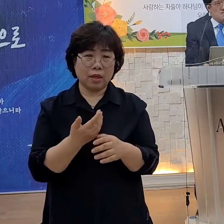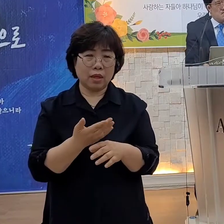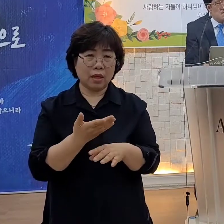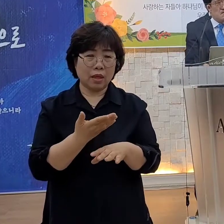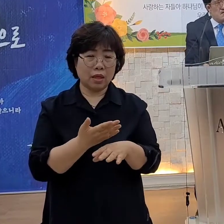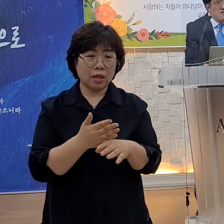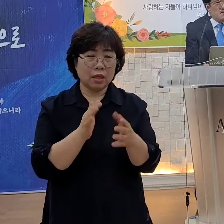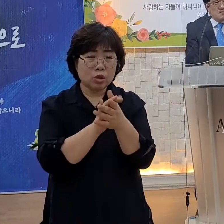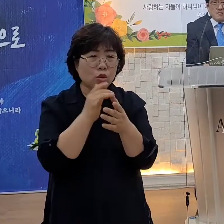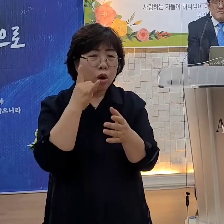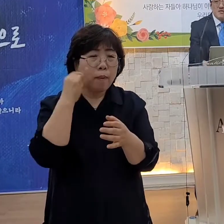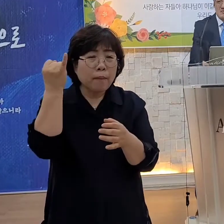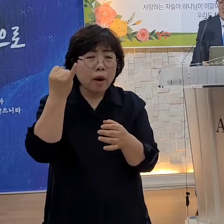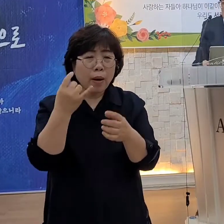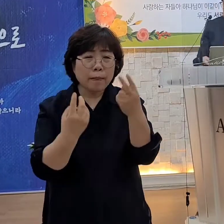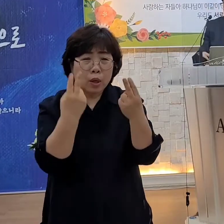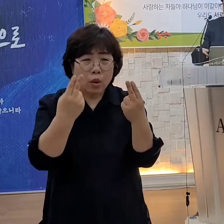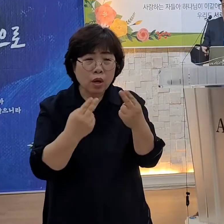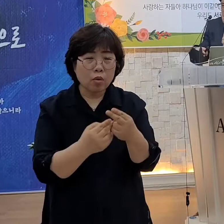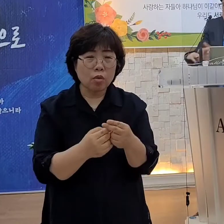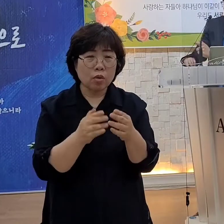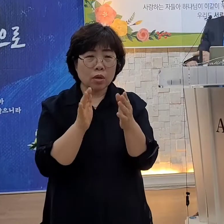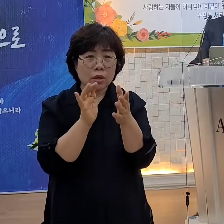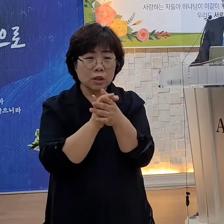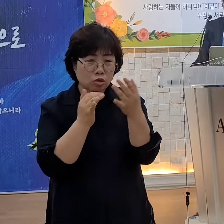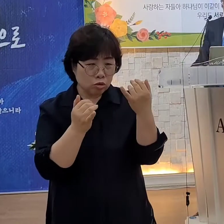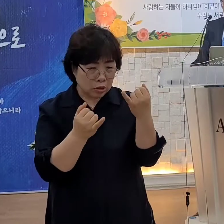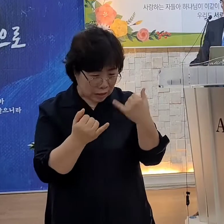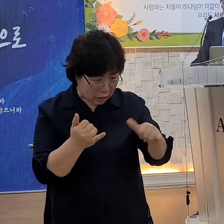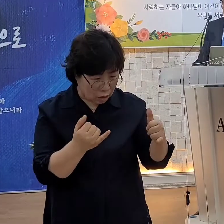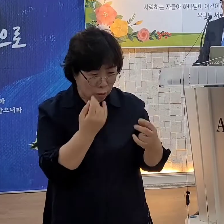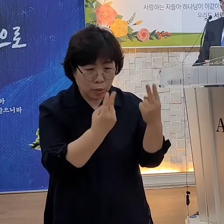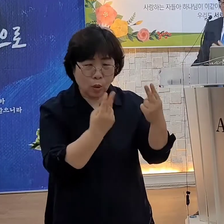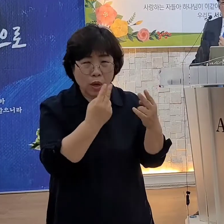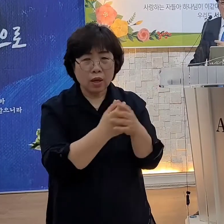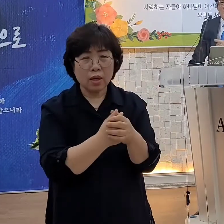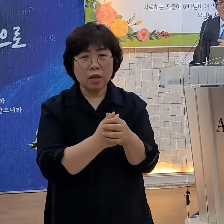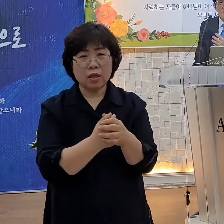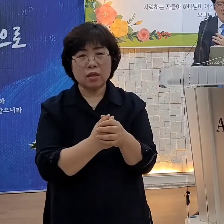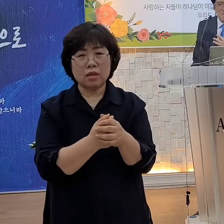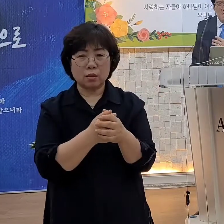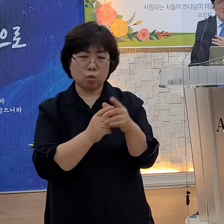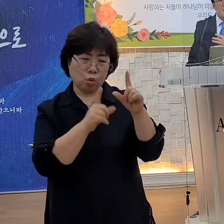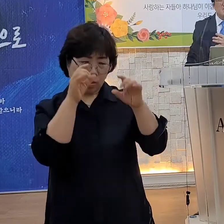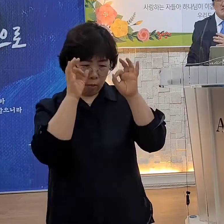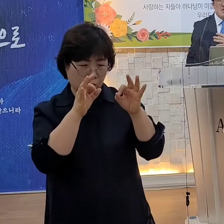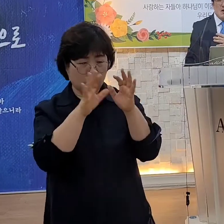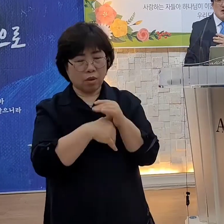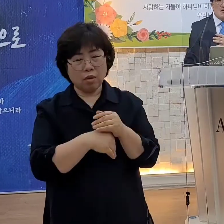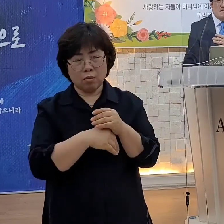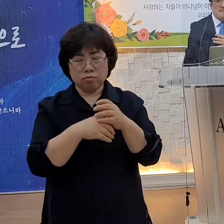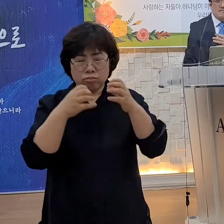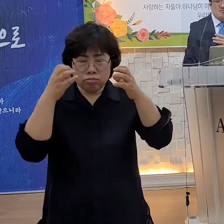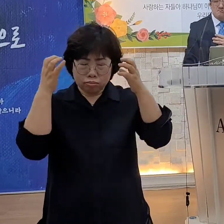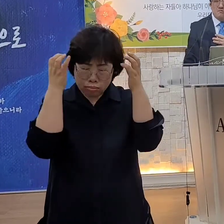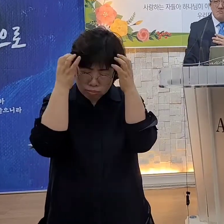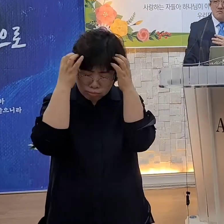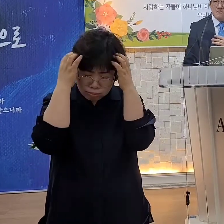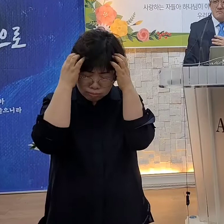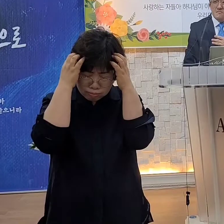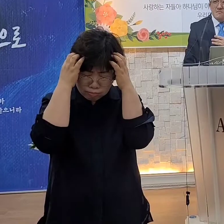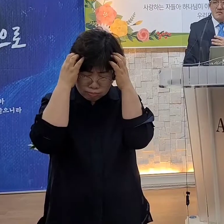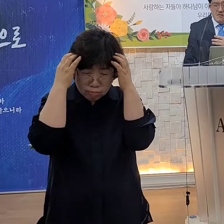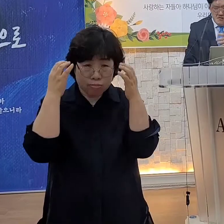악마 같고 남의 집 자식은 저래 멀쩡하고 막 잘 나가는데 우리 집 애들은 왜 이 모양이고 이런 말 자체가